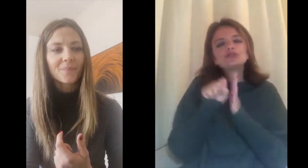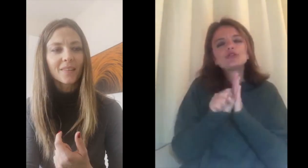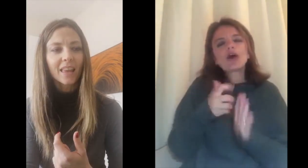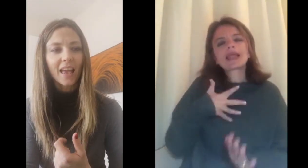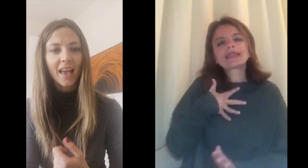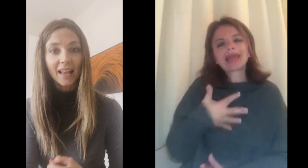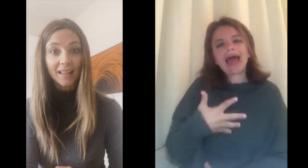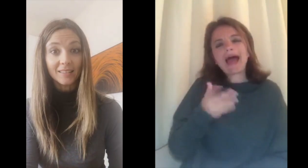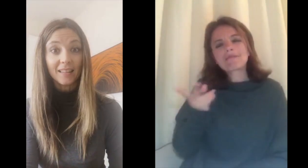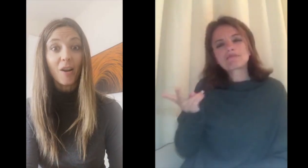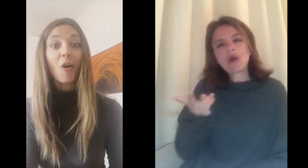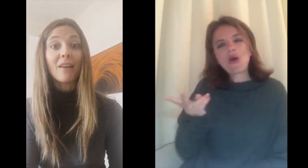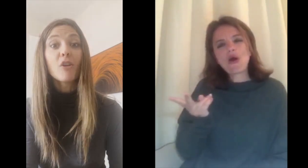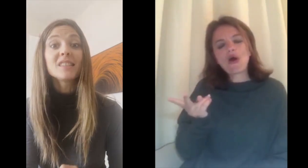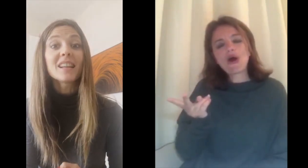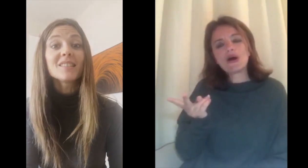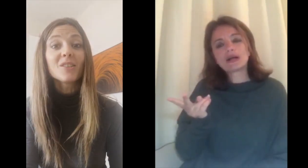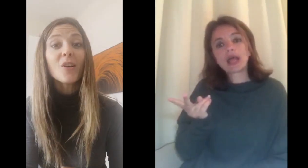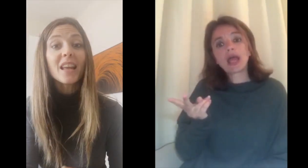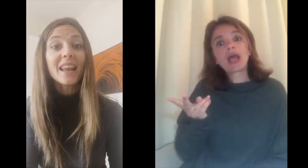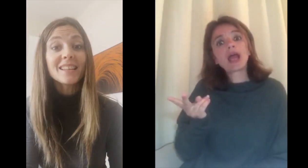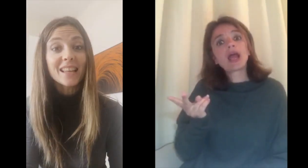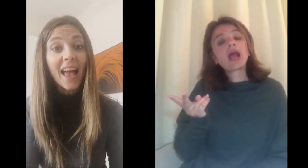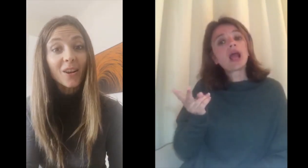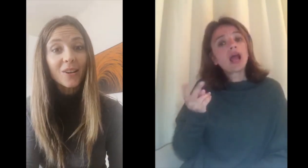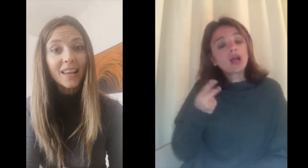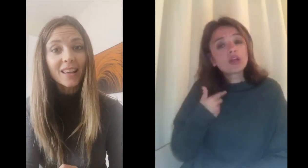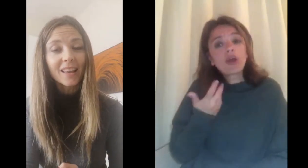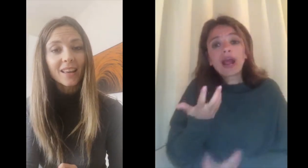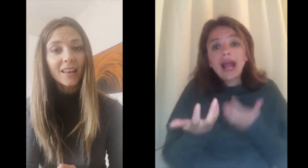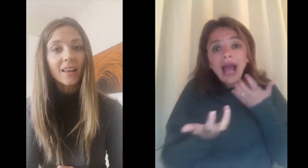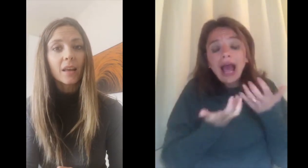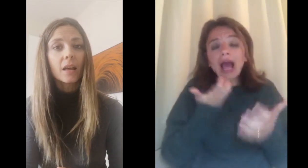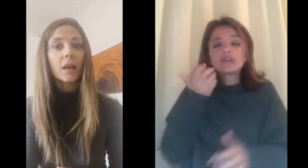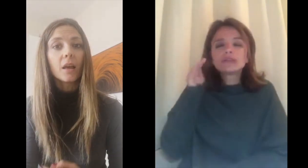Canterò la vostra storia nei secoli